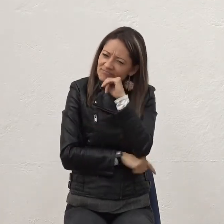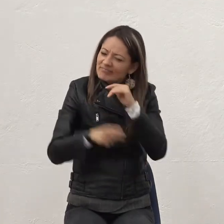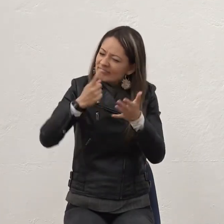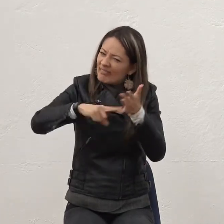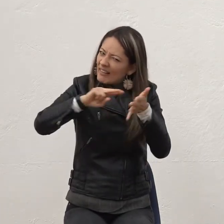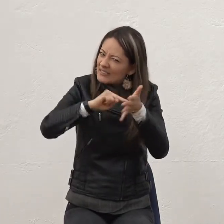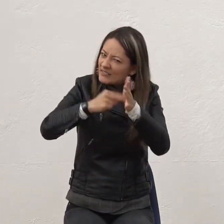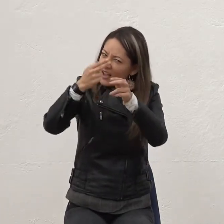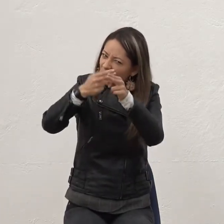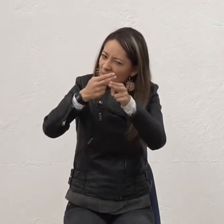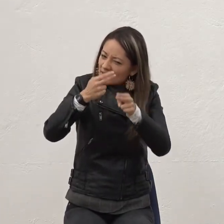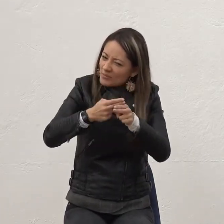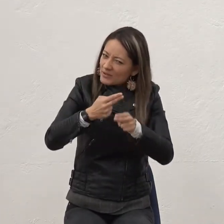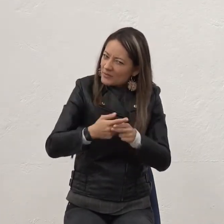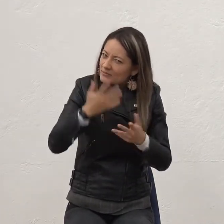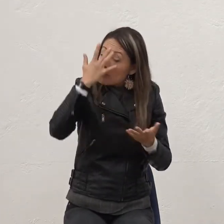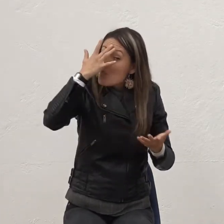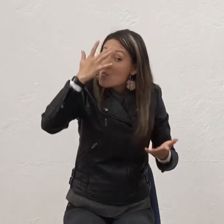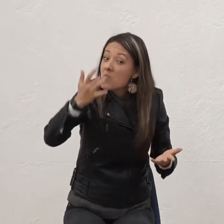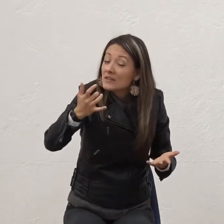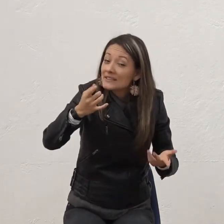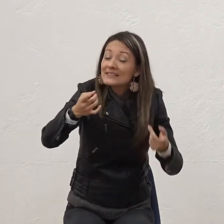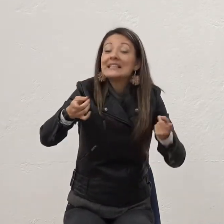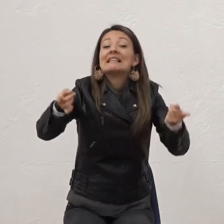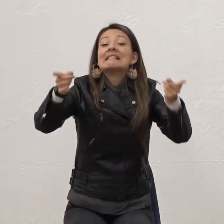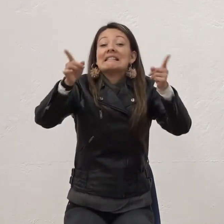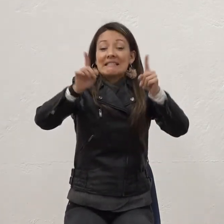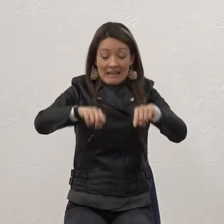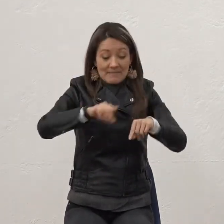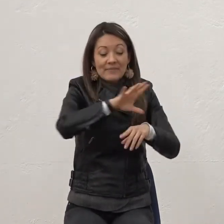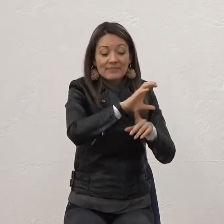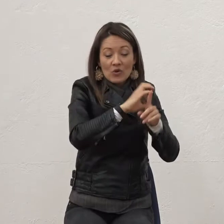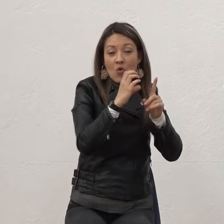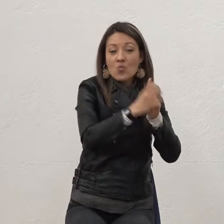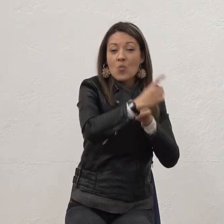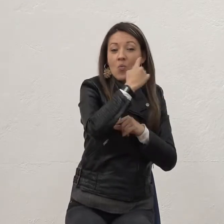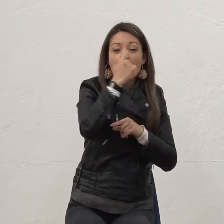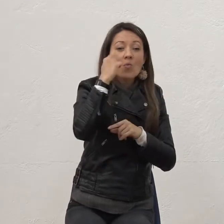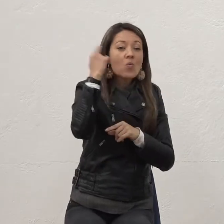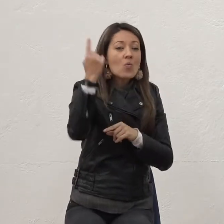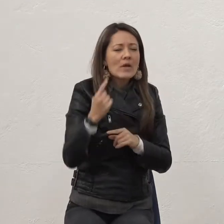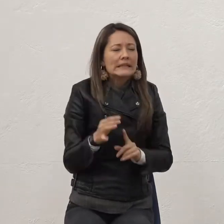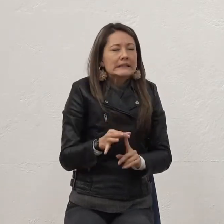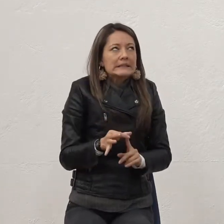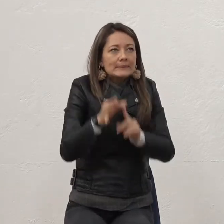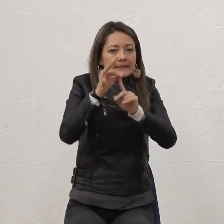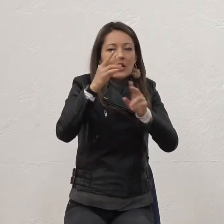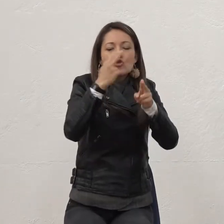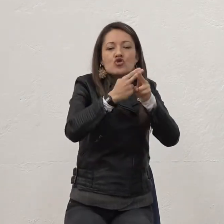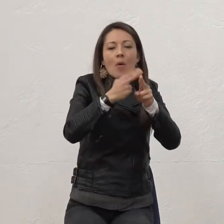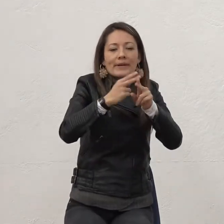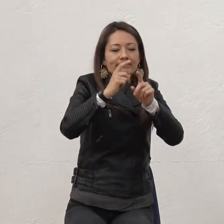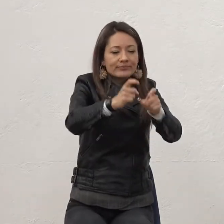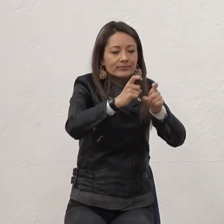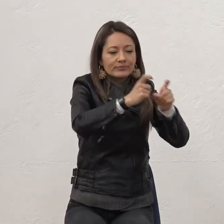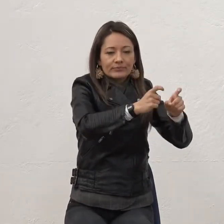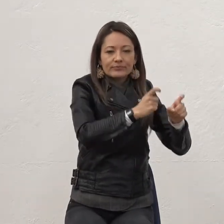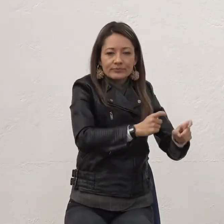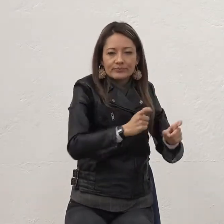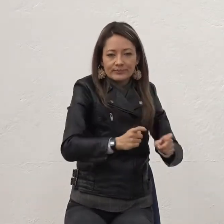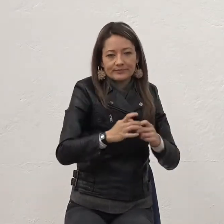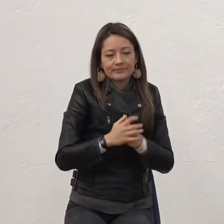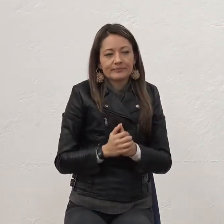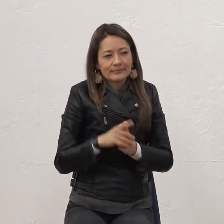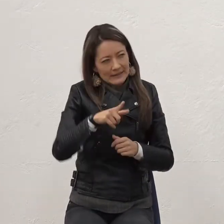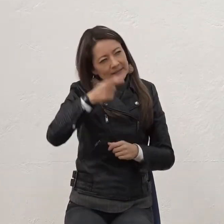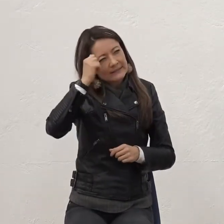los nombres. ¿Por qué? Porque también para la cultura judía hay algo especial en colocar los nombres. Y